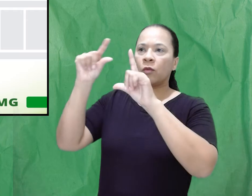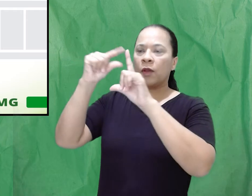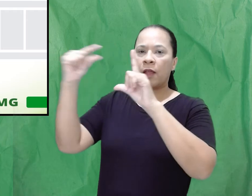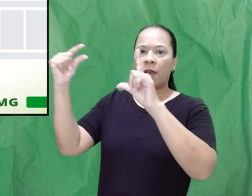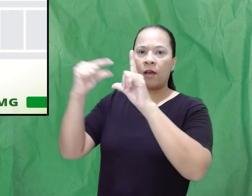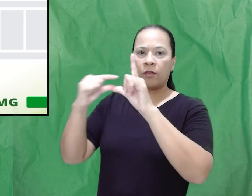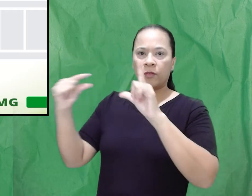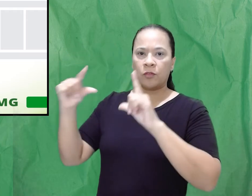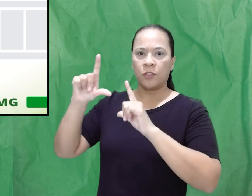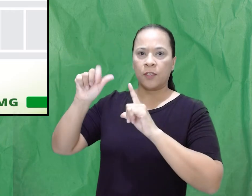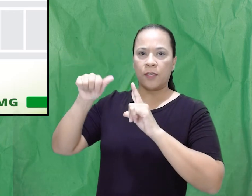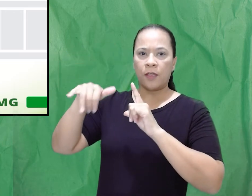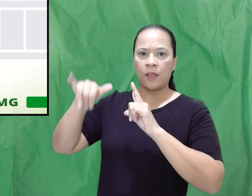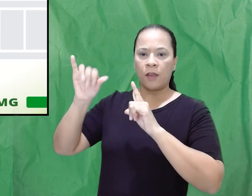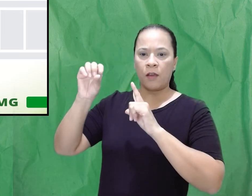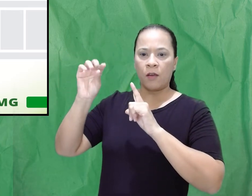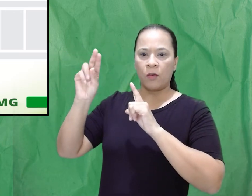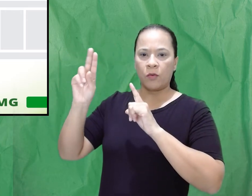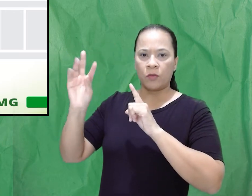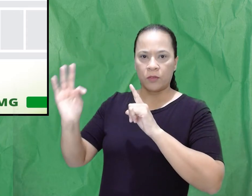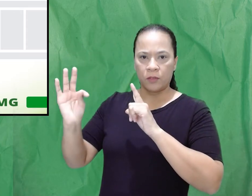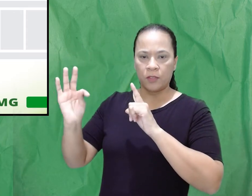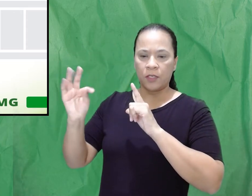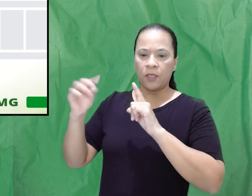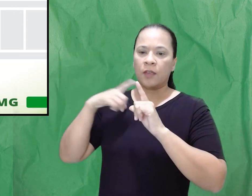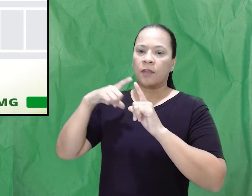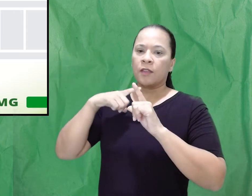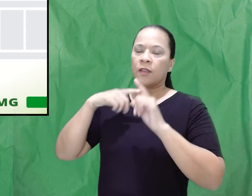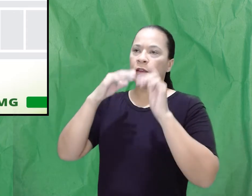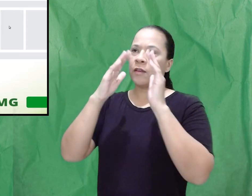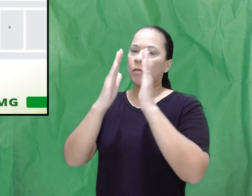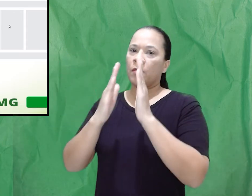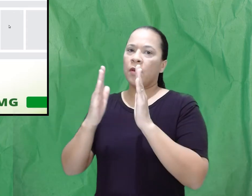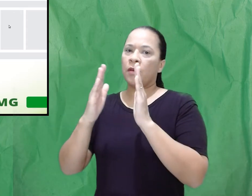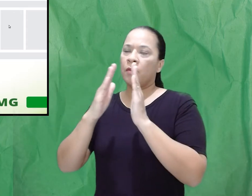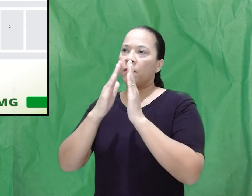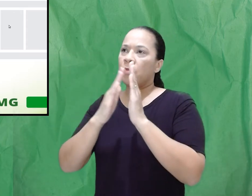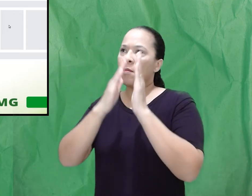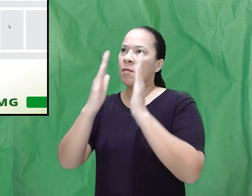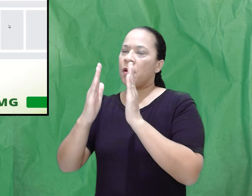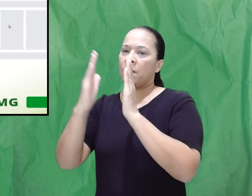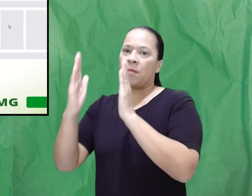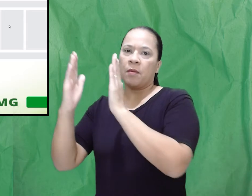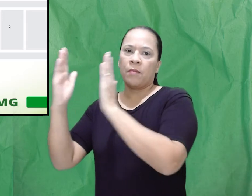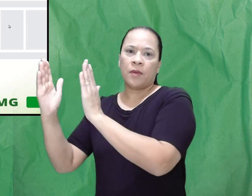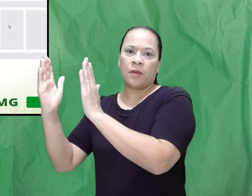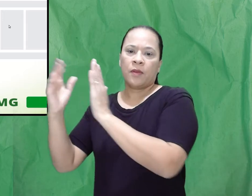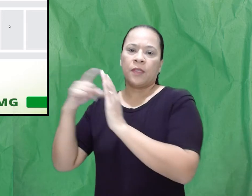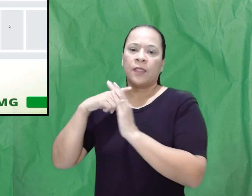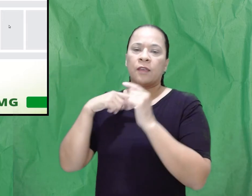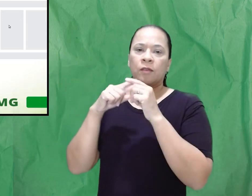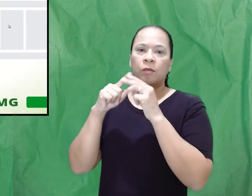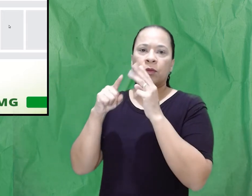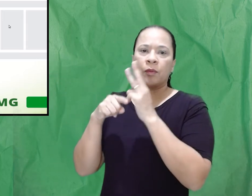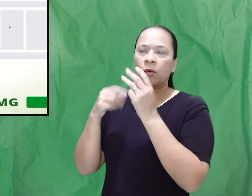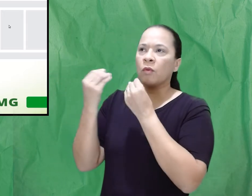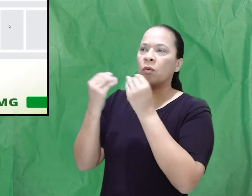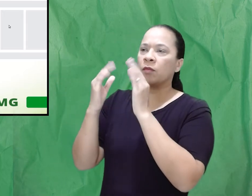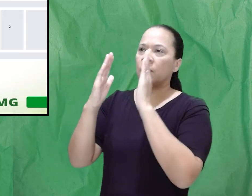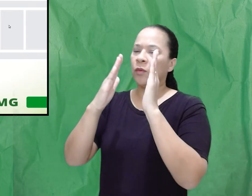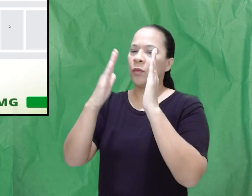aqui o conteúdo dividido em duas partes. Tem um conteúdo dividido em 3. Então, o layout